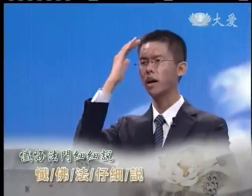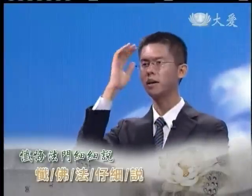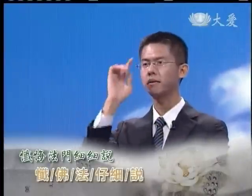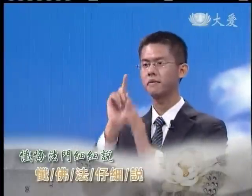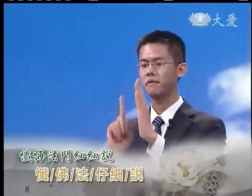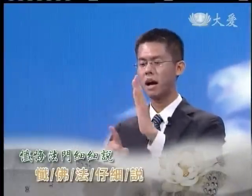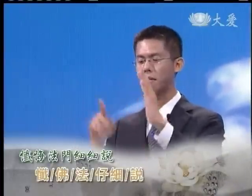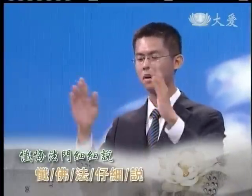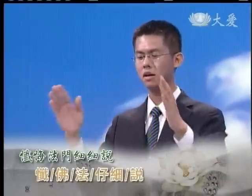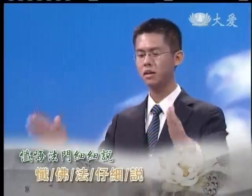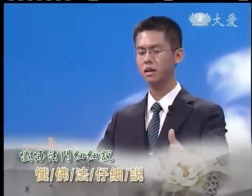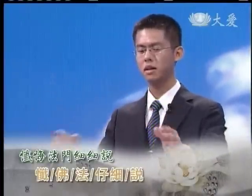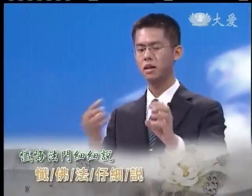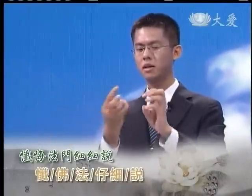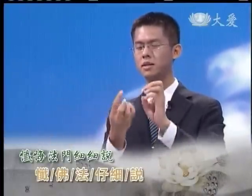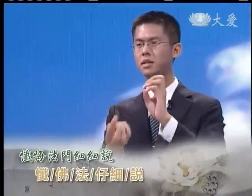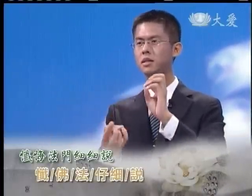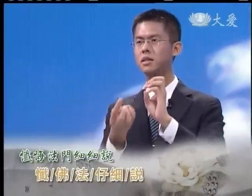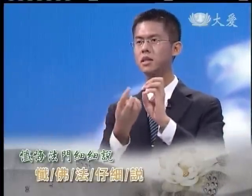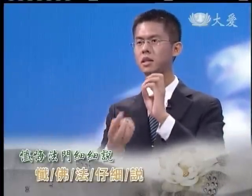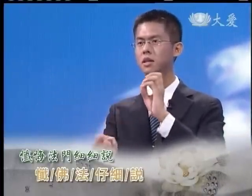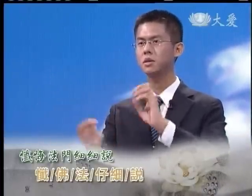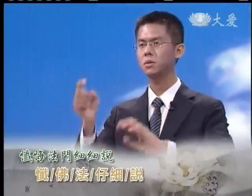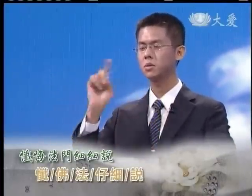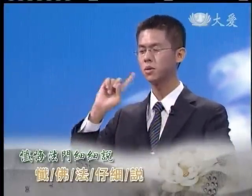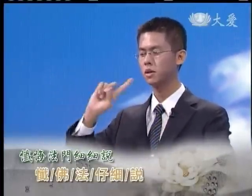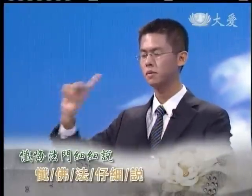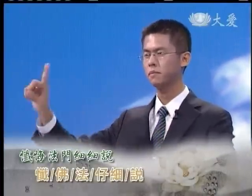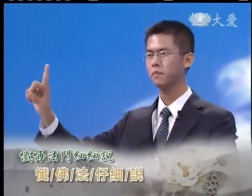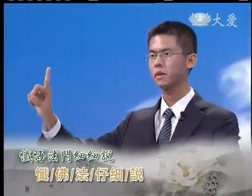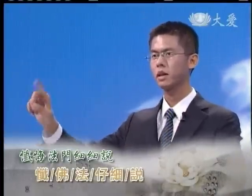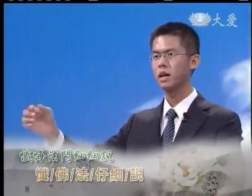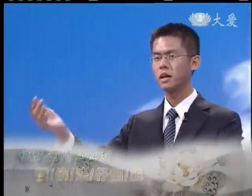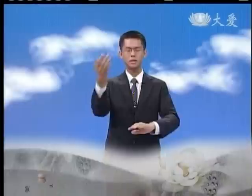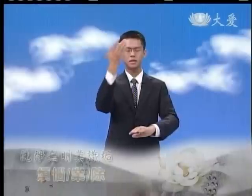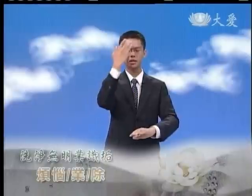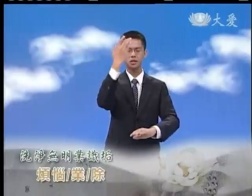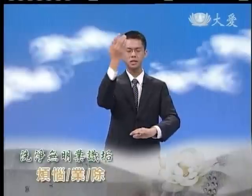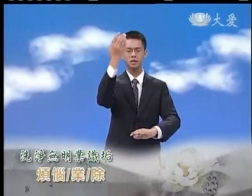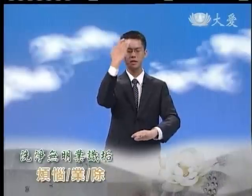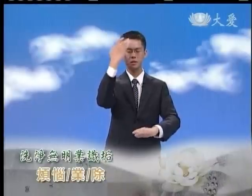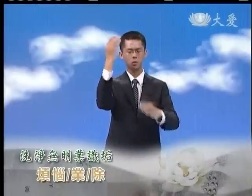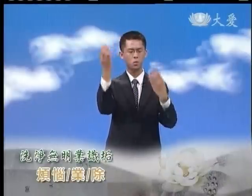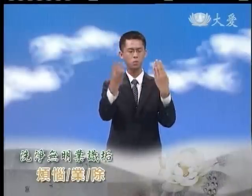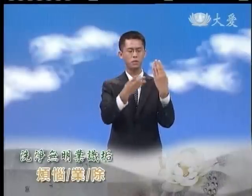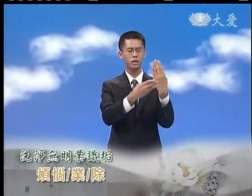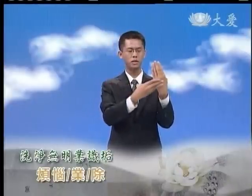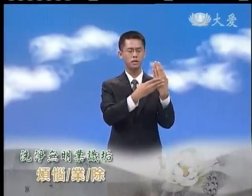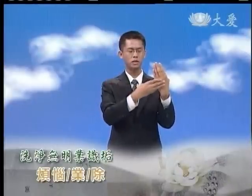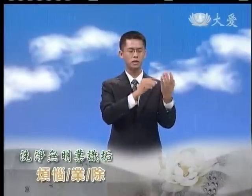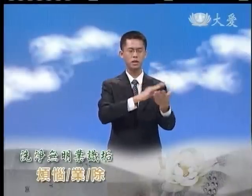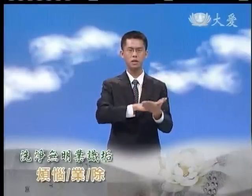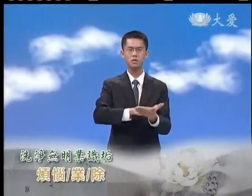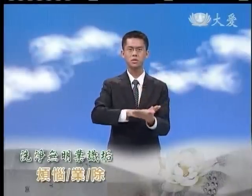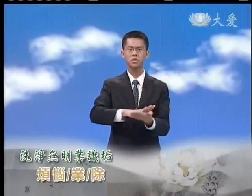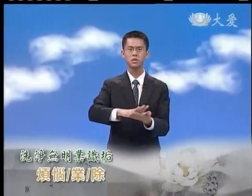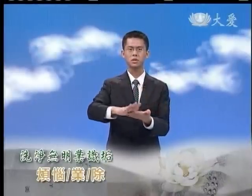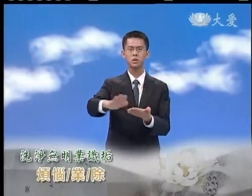悔法门细细说，洗净无名也是